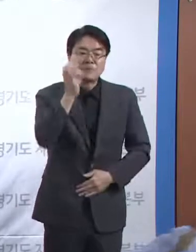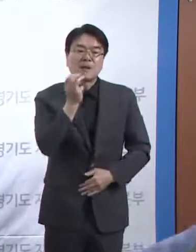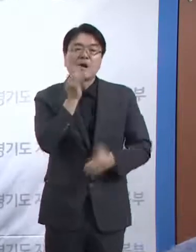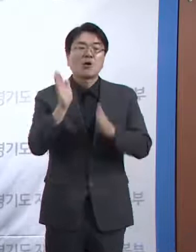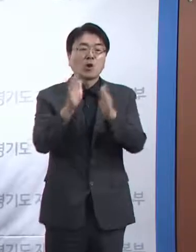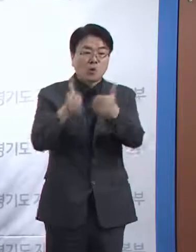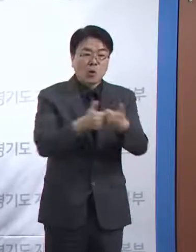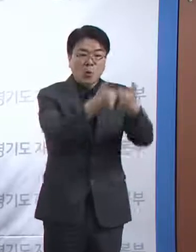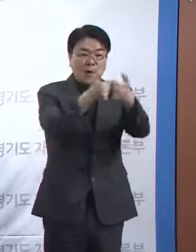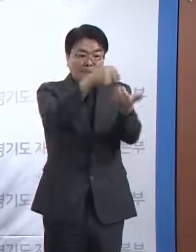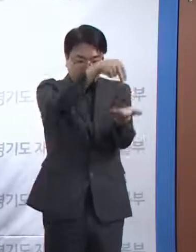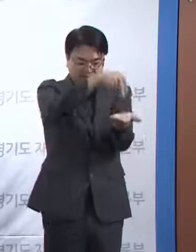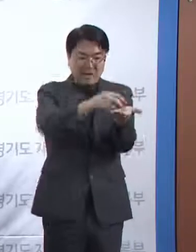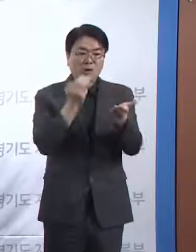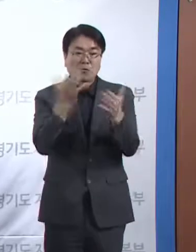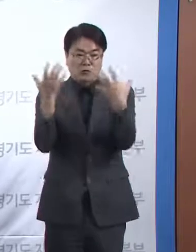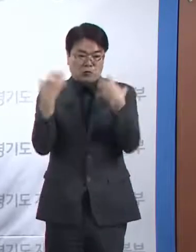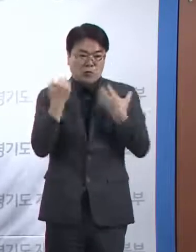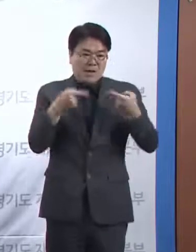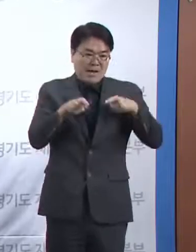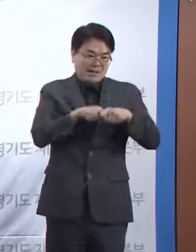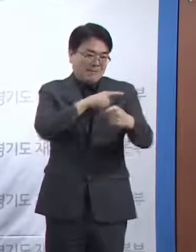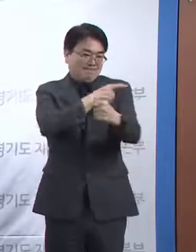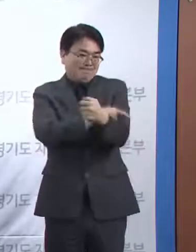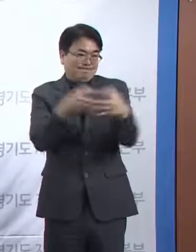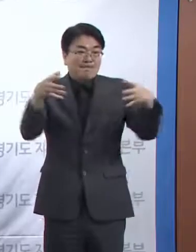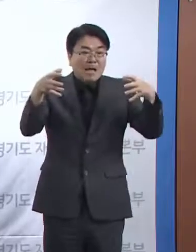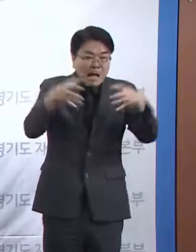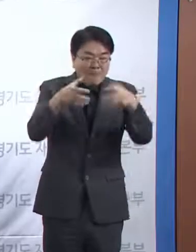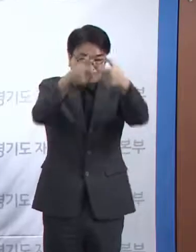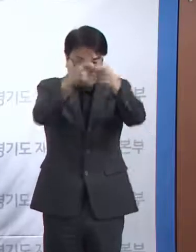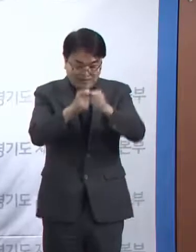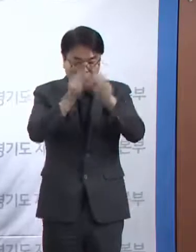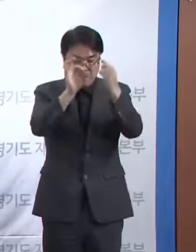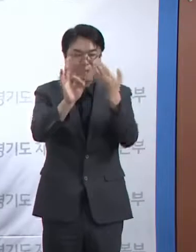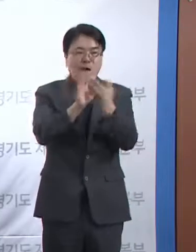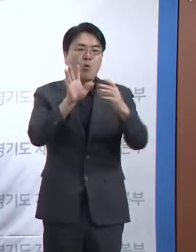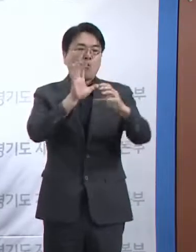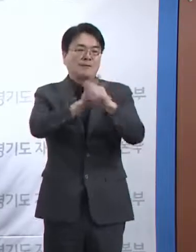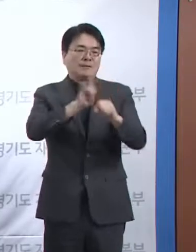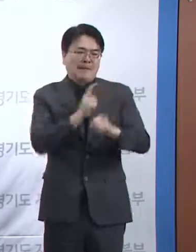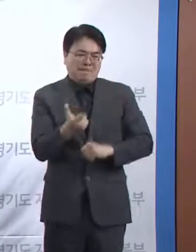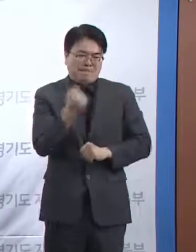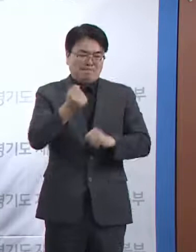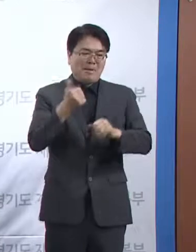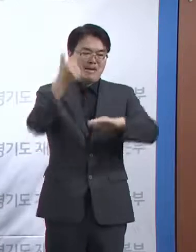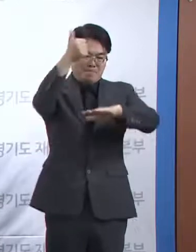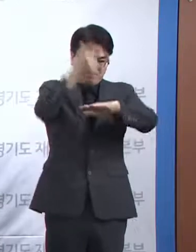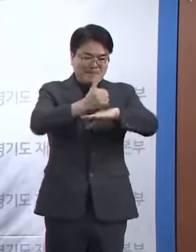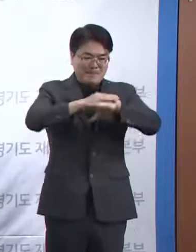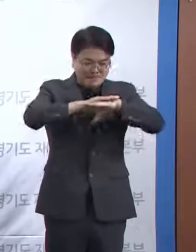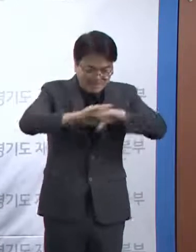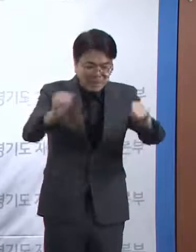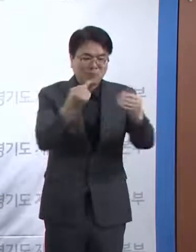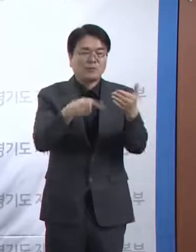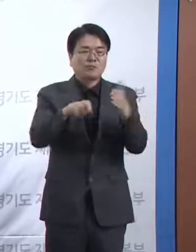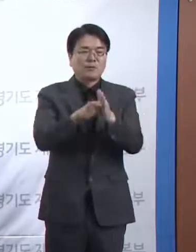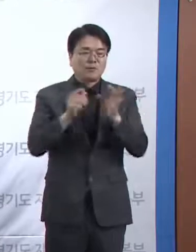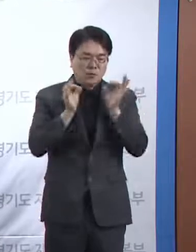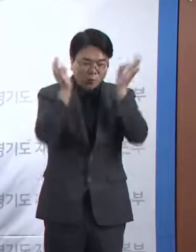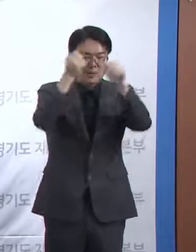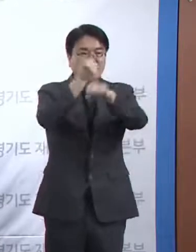경기도의회는 도와 긴밀히 협의하여 코로나19가 최대한 빨리 종식될 수 있도록